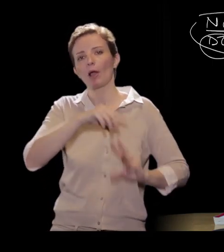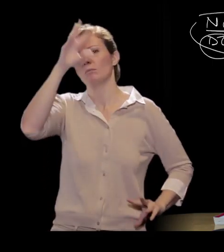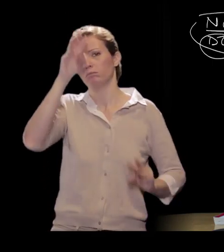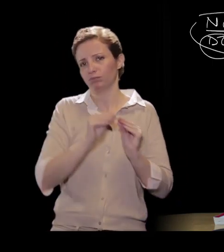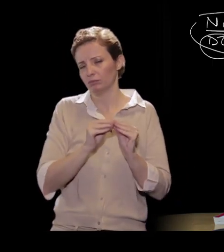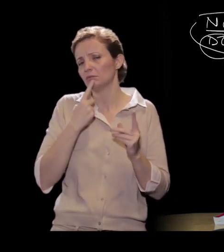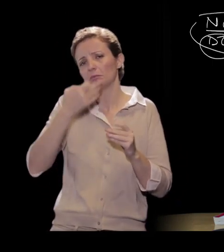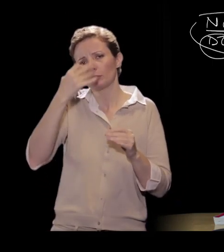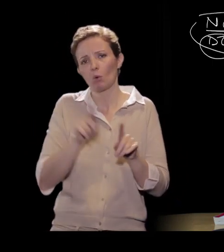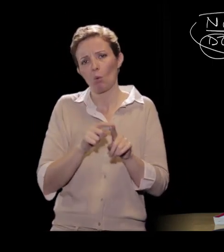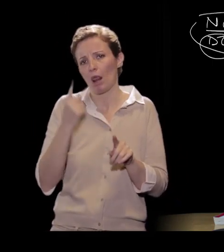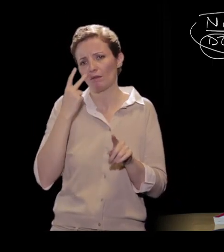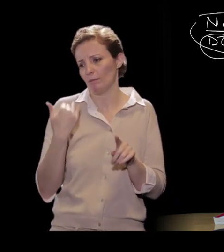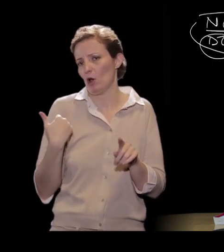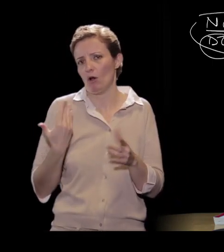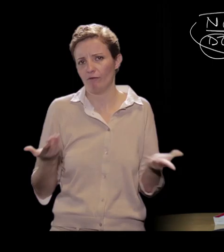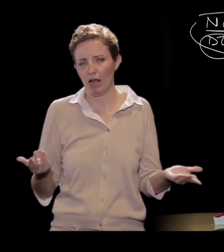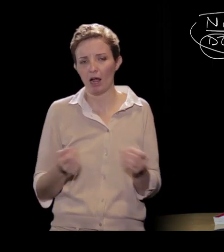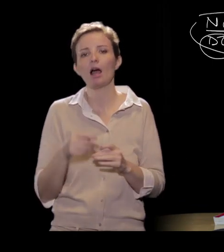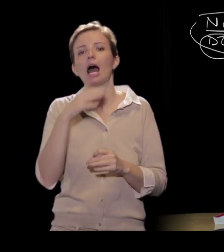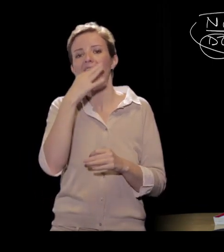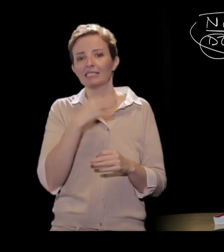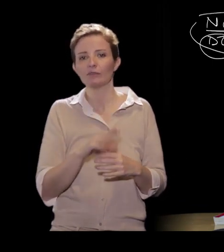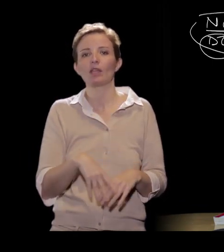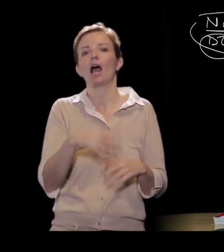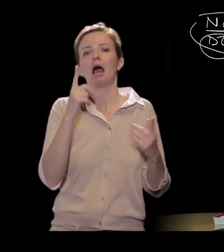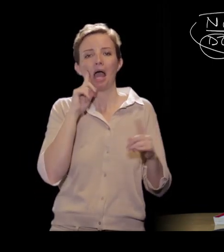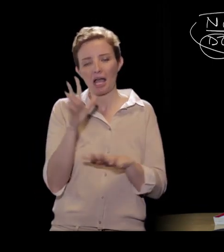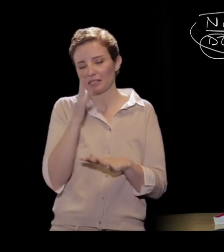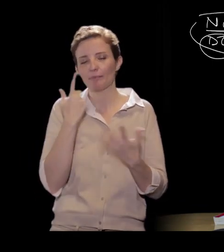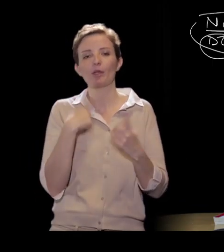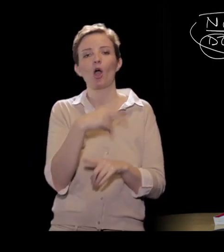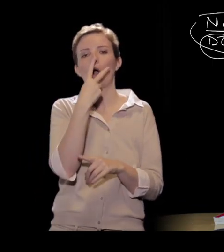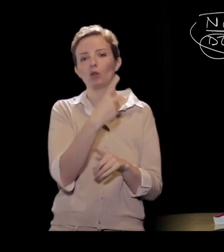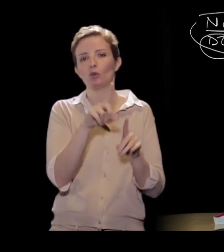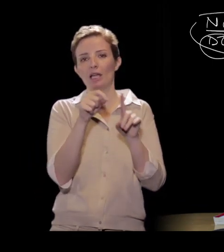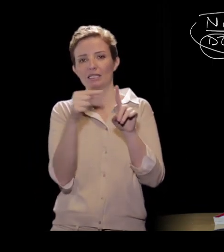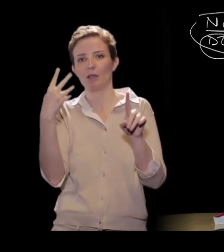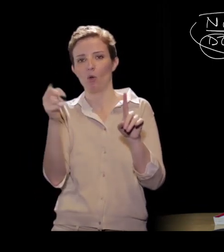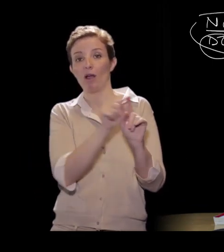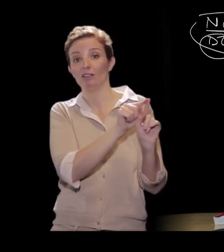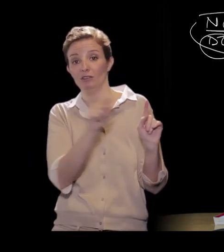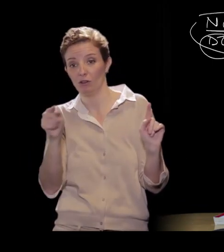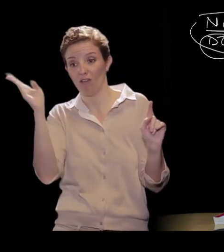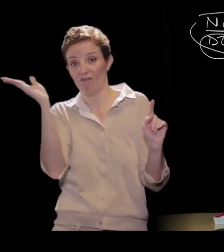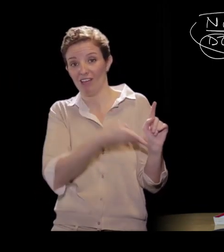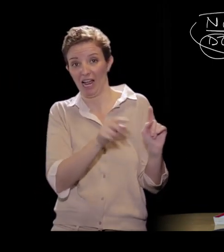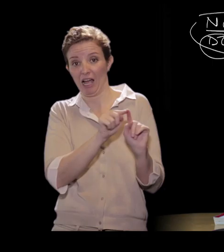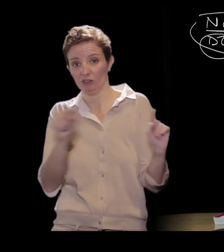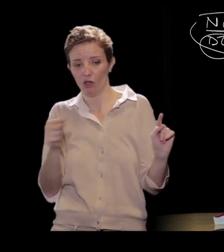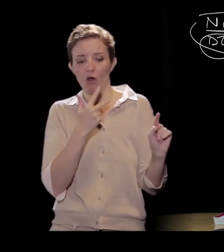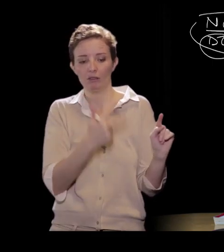stesse logiche che abbiamo già visto in precedenza applichiamola ad un esempio anche in questo caso quindi 2x meno 4 fratto